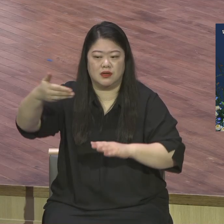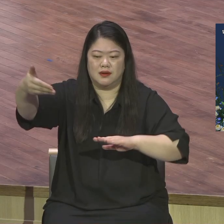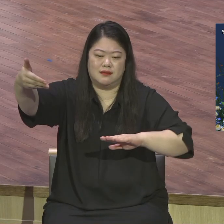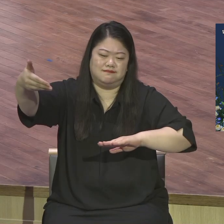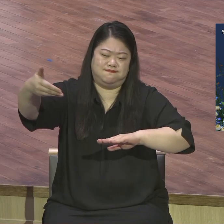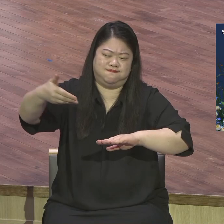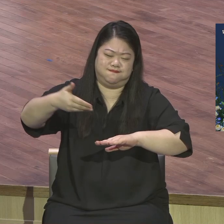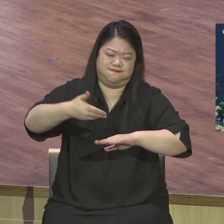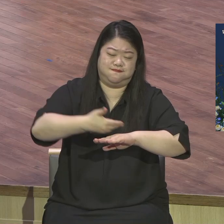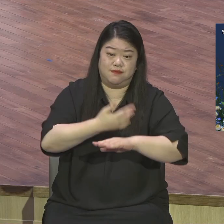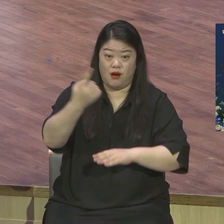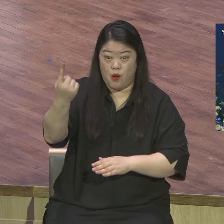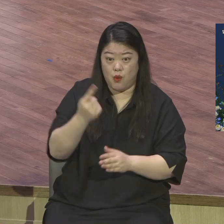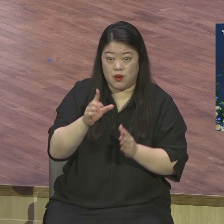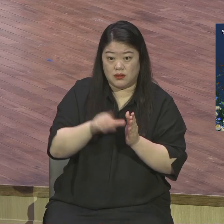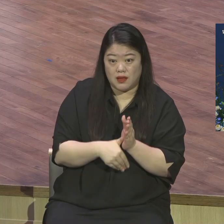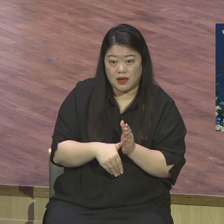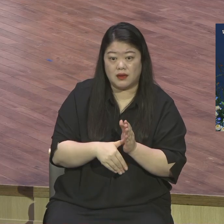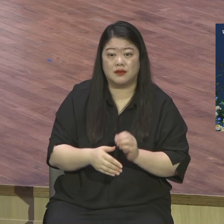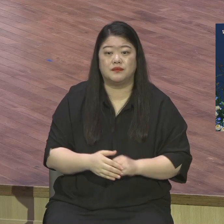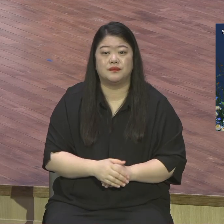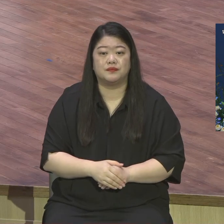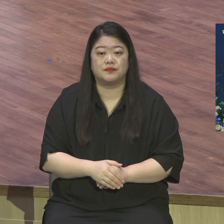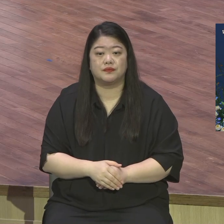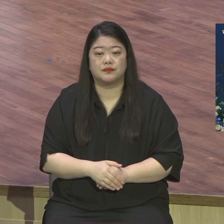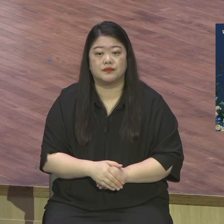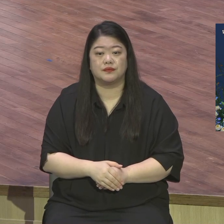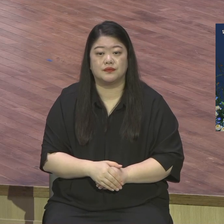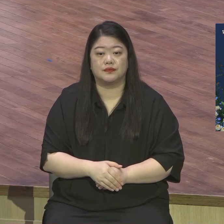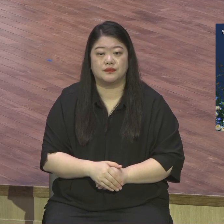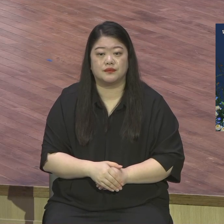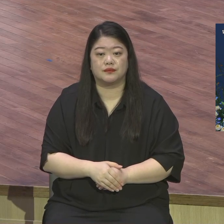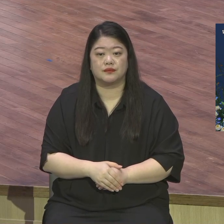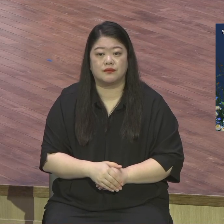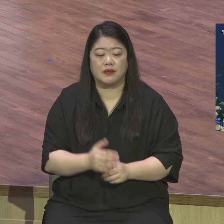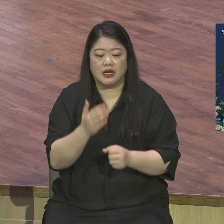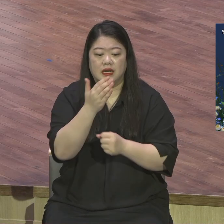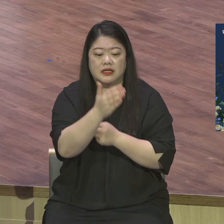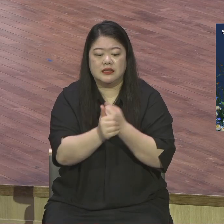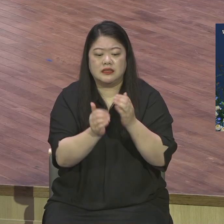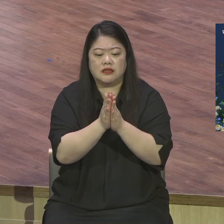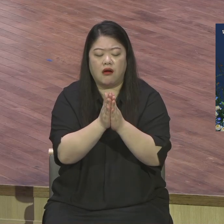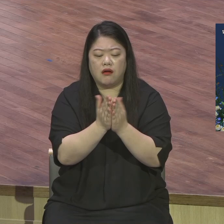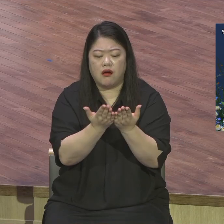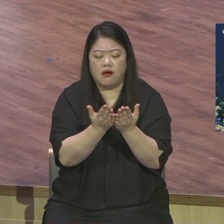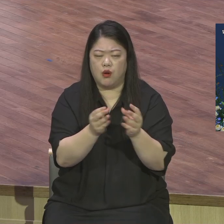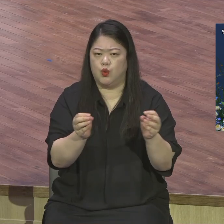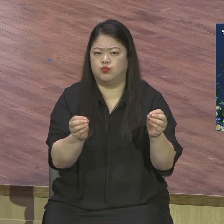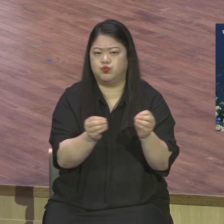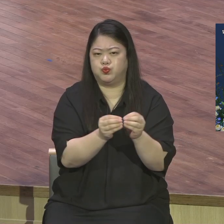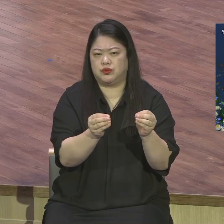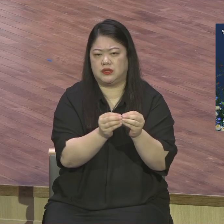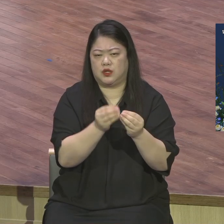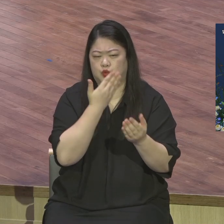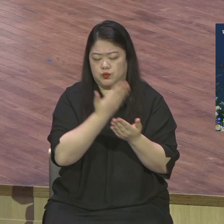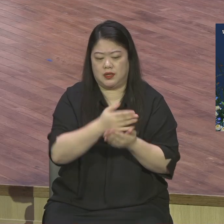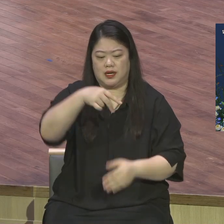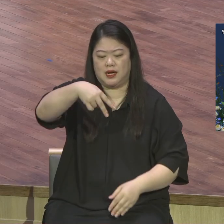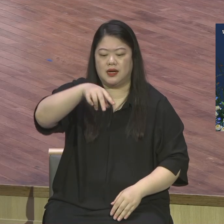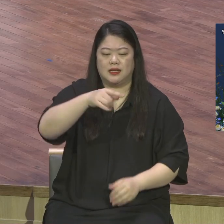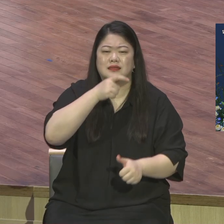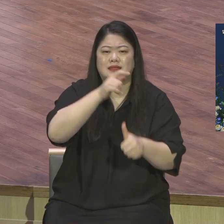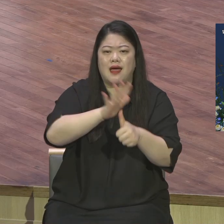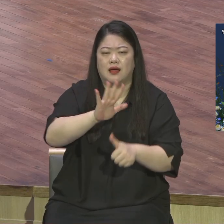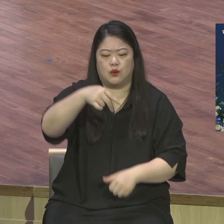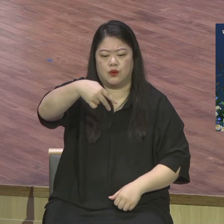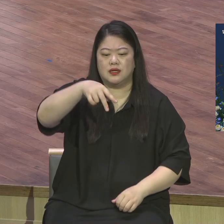세대주의 신학의 가장 큰 특징 중 하나가 뭐냐 성경을 문자적으로 해석합니다. 세대주의 학자들은